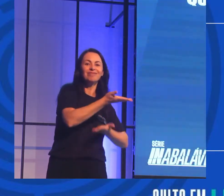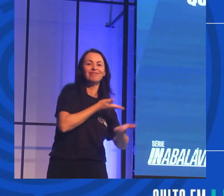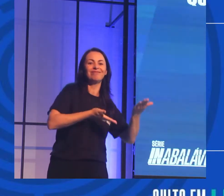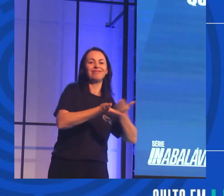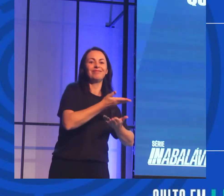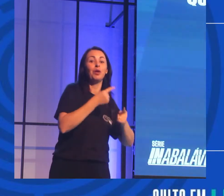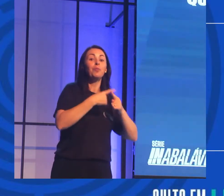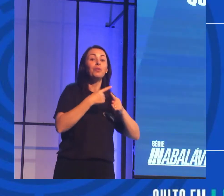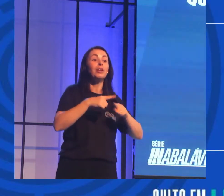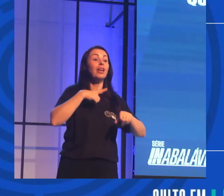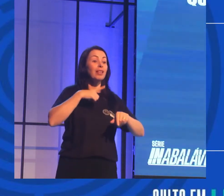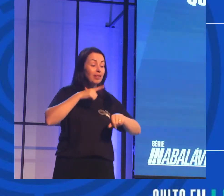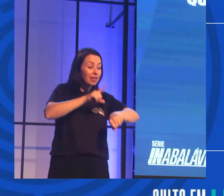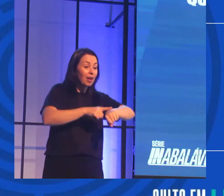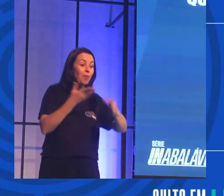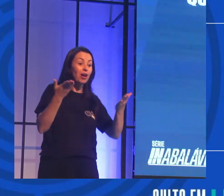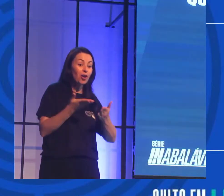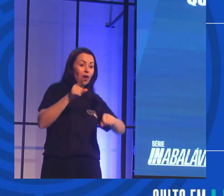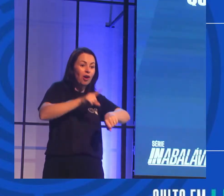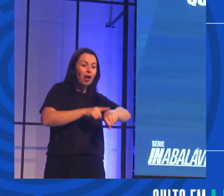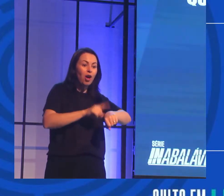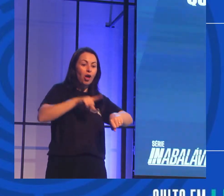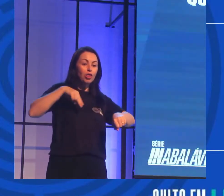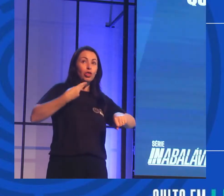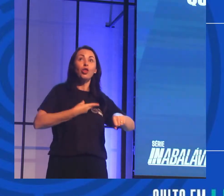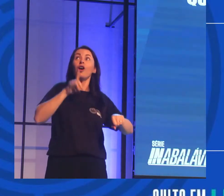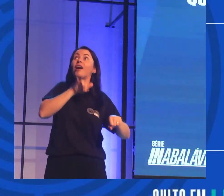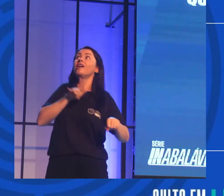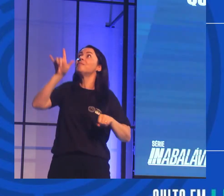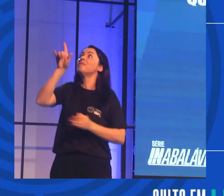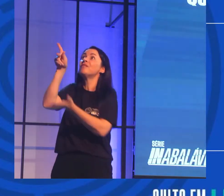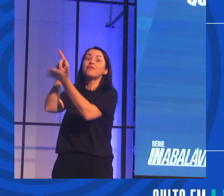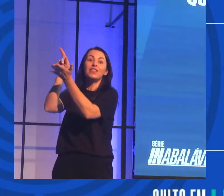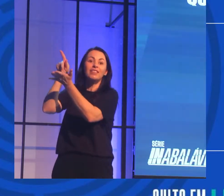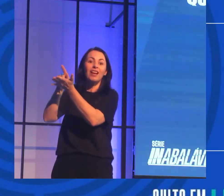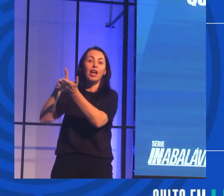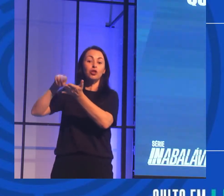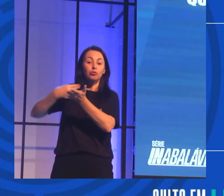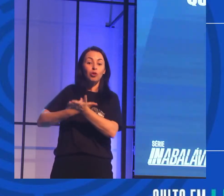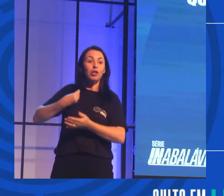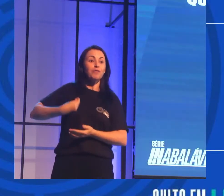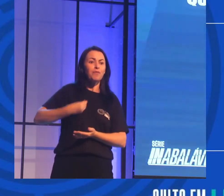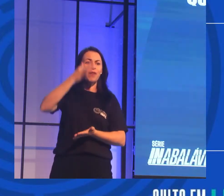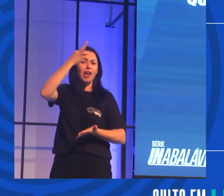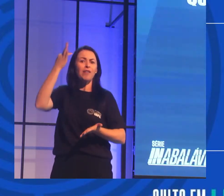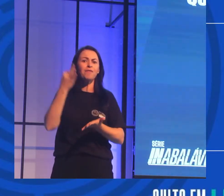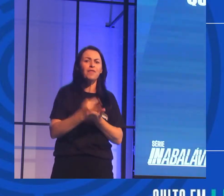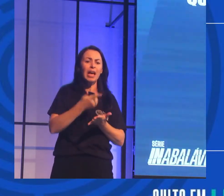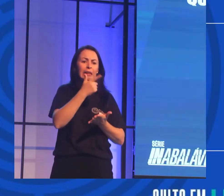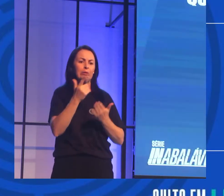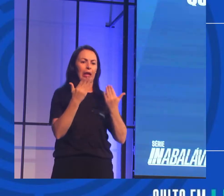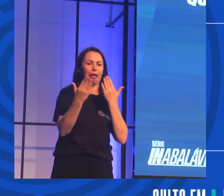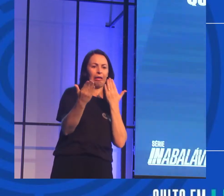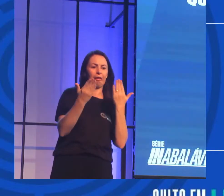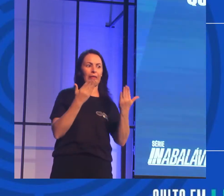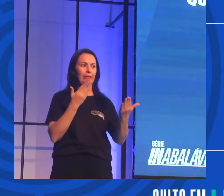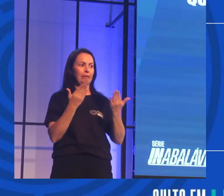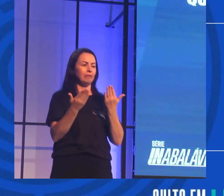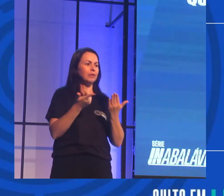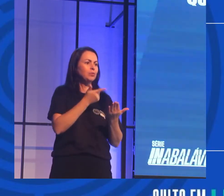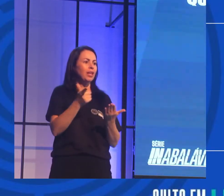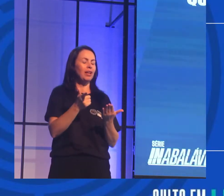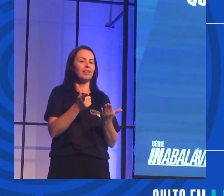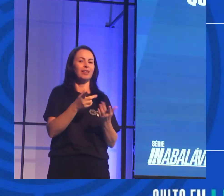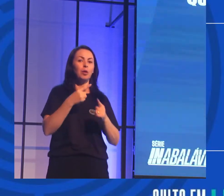Queridos, é tempo e a hora é agora de amarmos a Deus de verdade e vivemos uma fé que é inabalável. Não